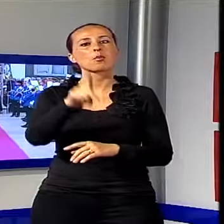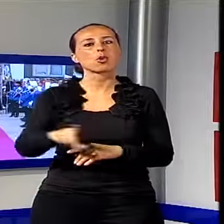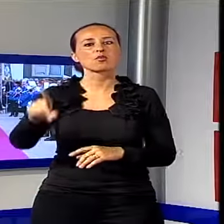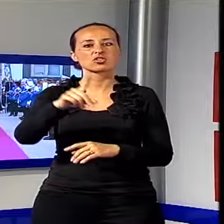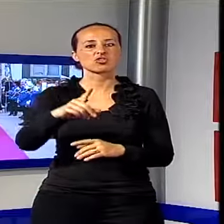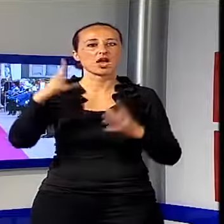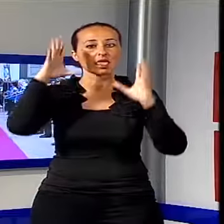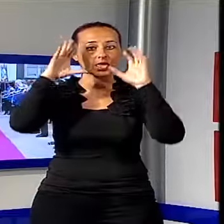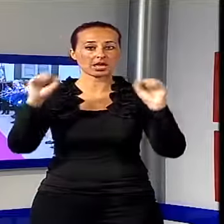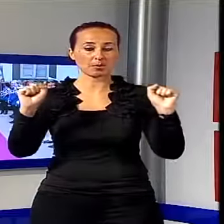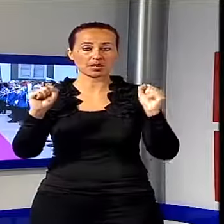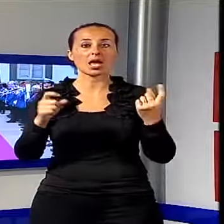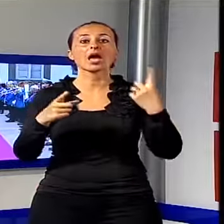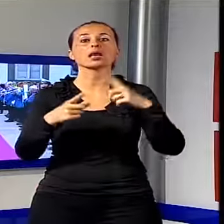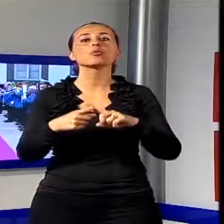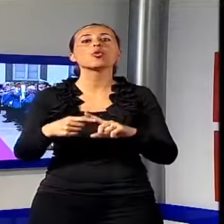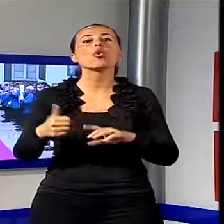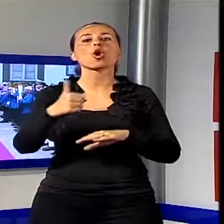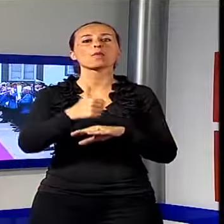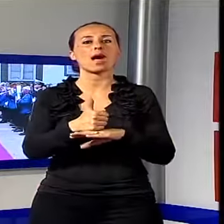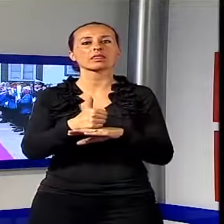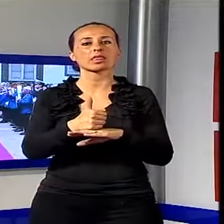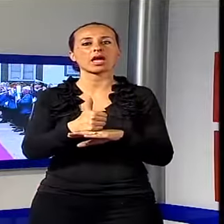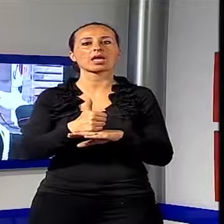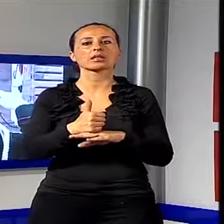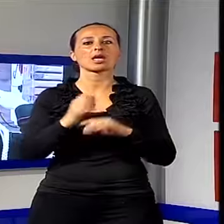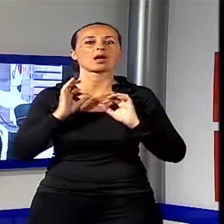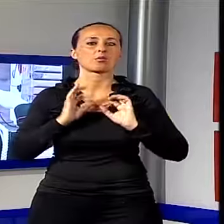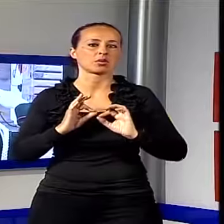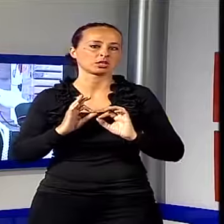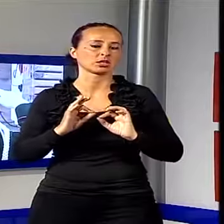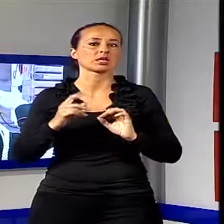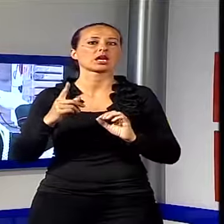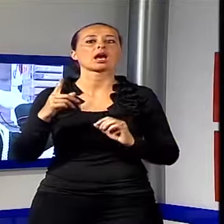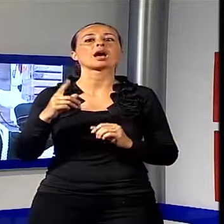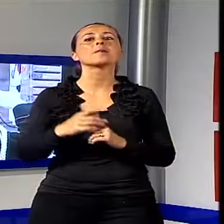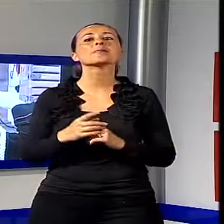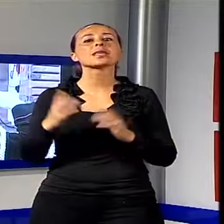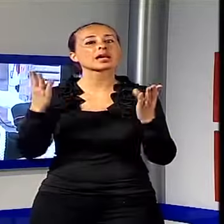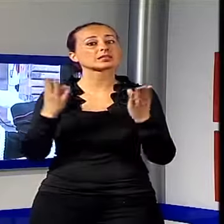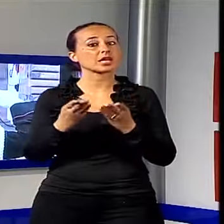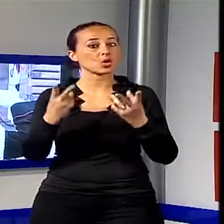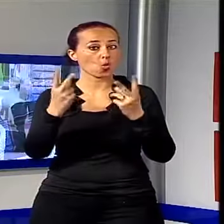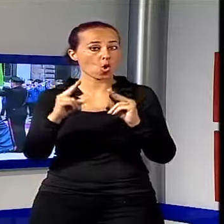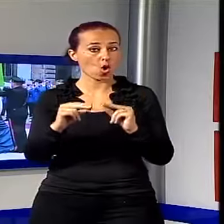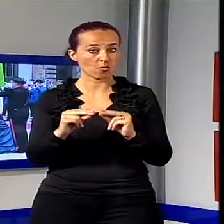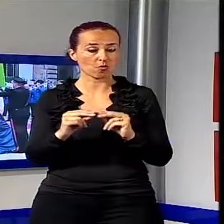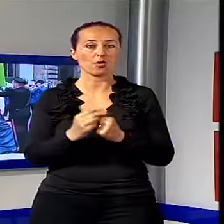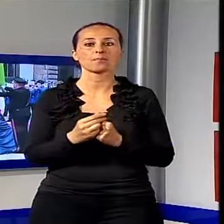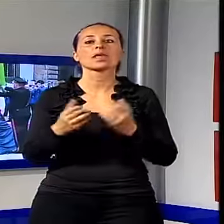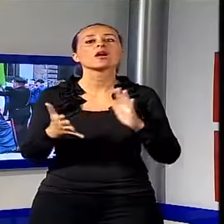e del comandante della compagnia di Castelnuovo Paolo Volontè. Le celebrazioni si sono dunque aperte con l'alza bandiera.